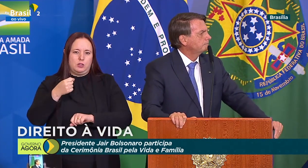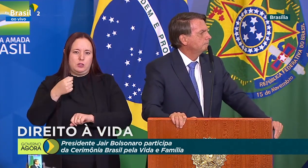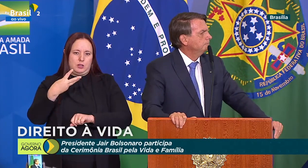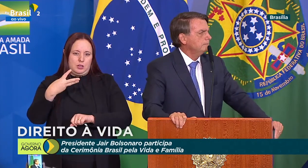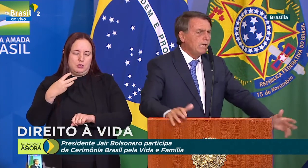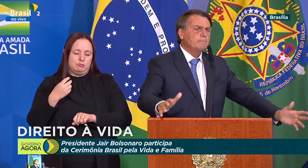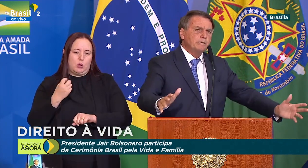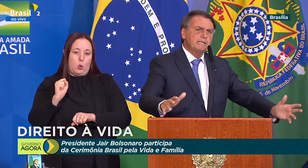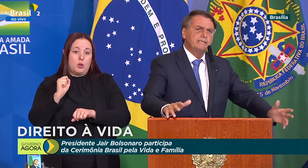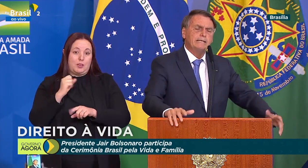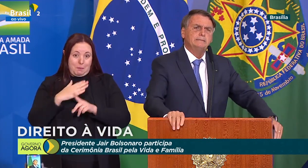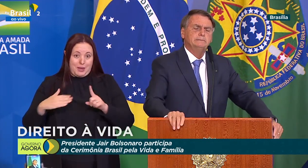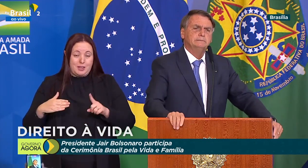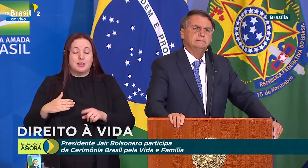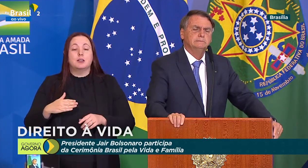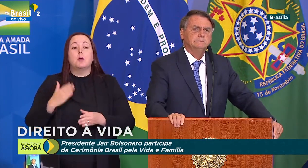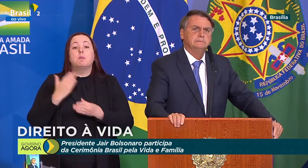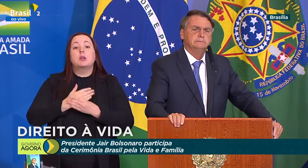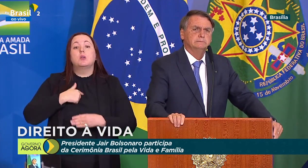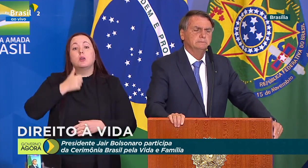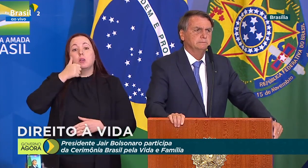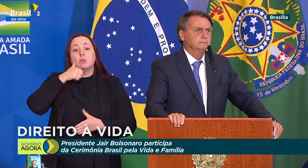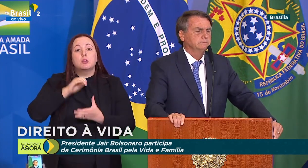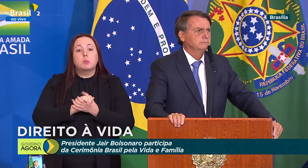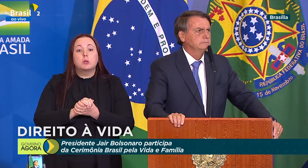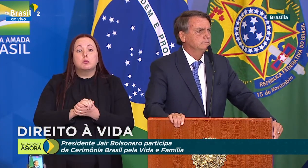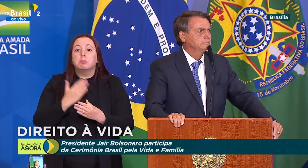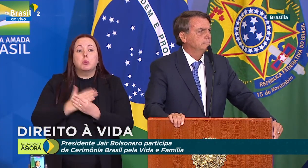noite a cada processada